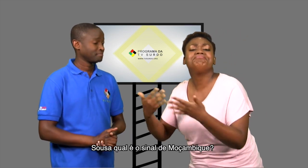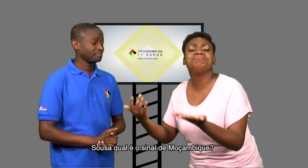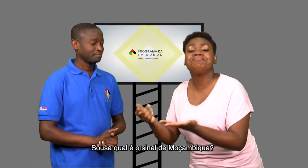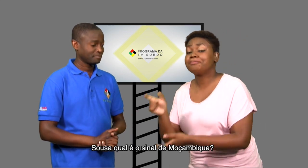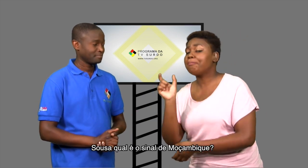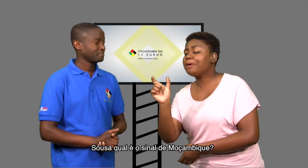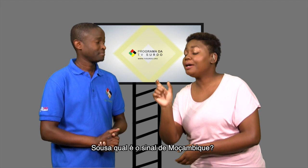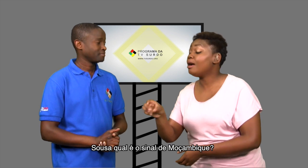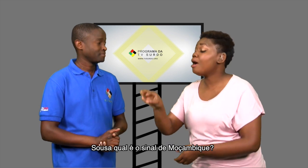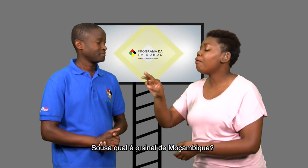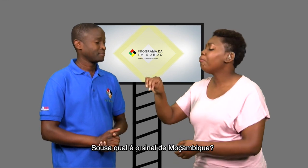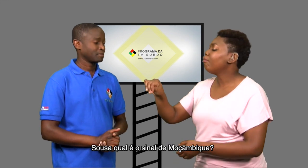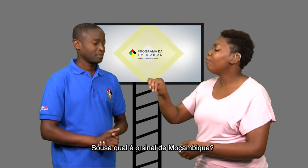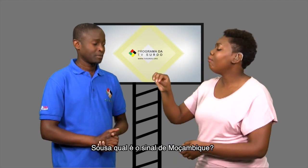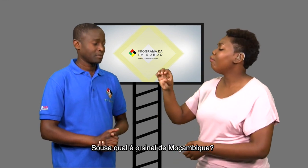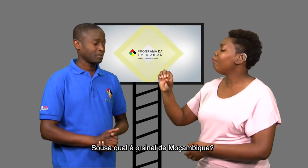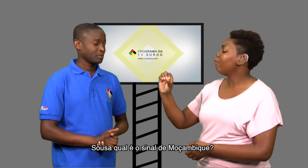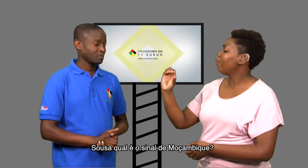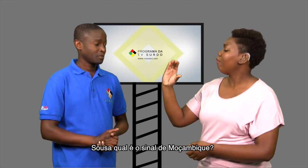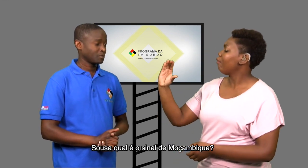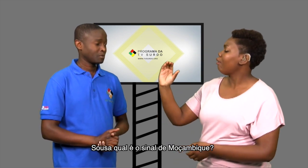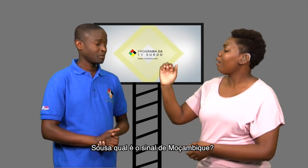Souza, qual é o sinal de